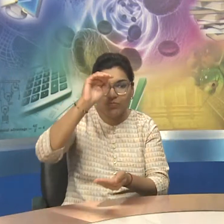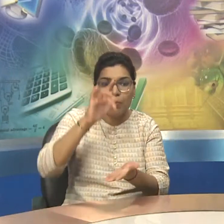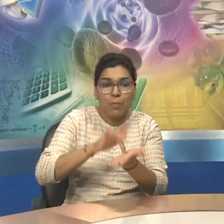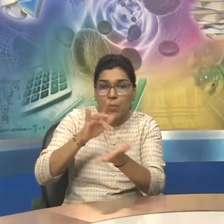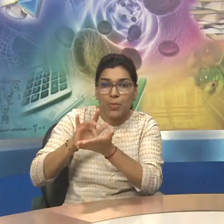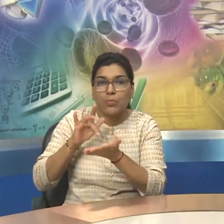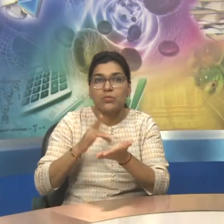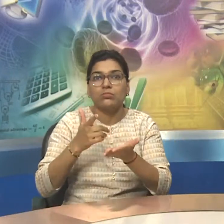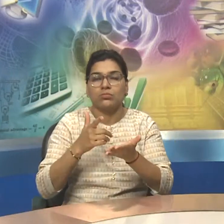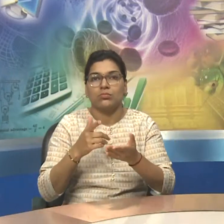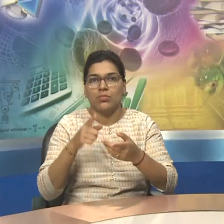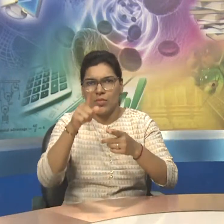Territorial